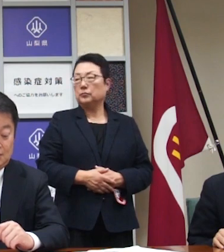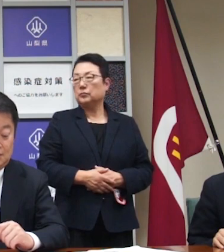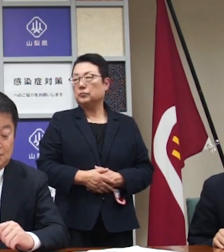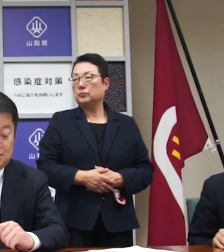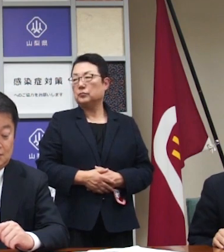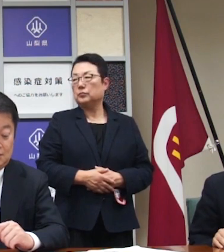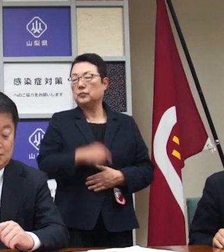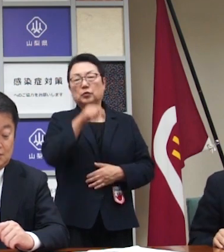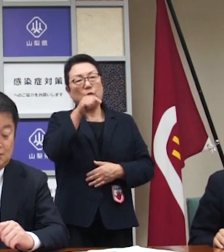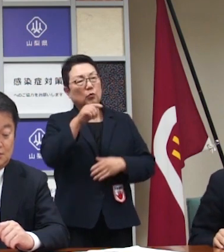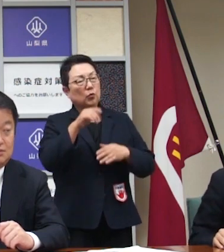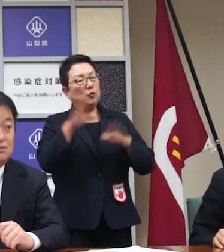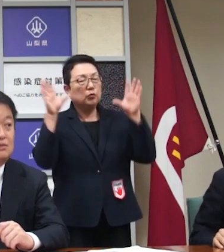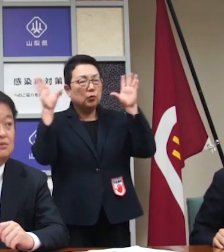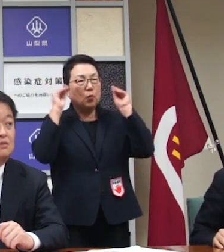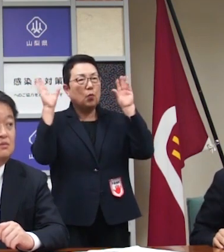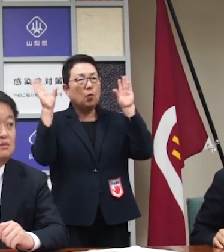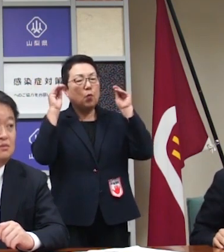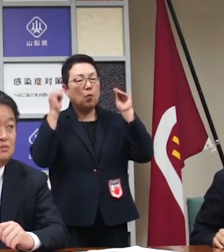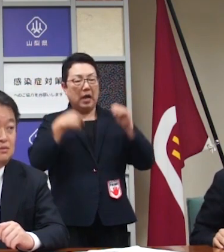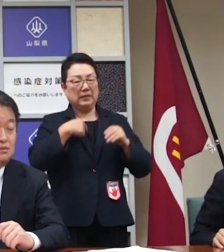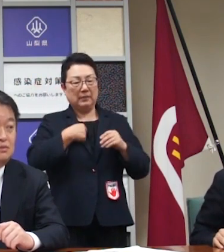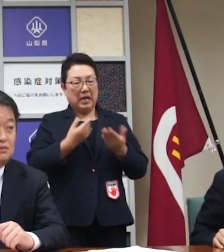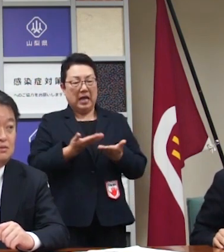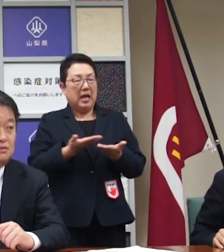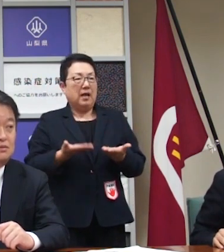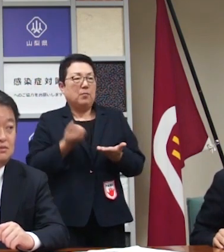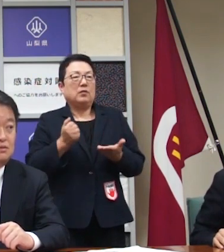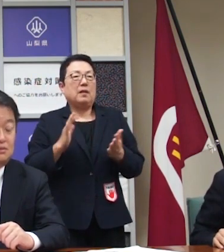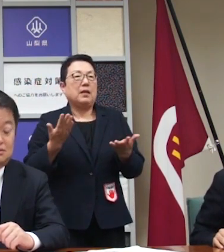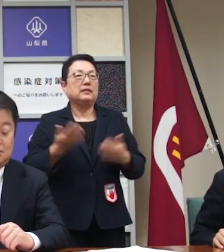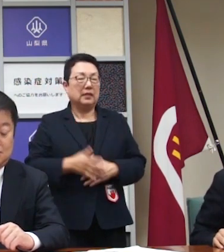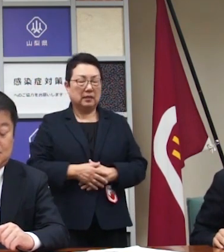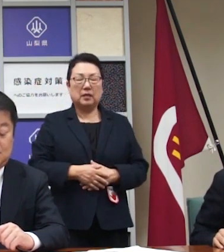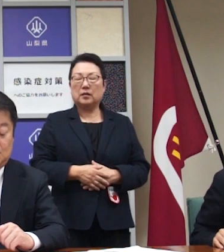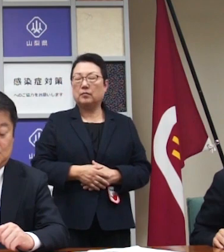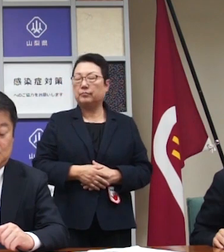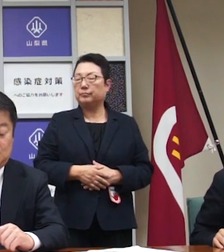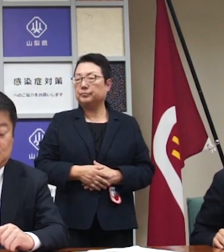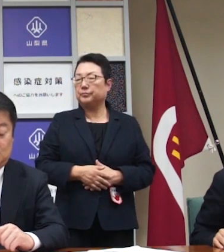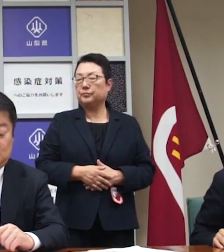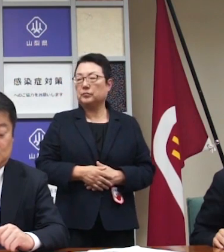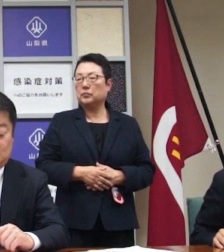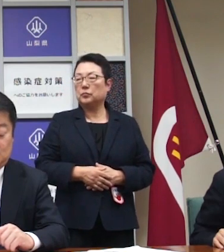そこの情報はちょっと今手元にはありませんが、